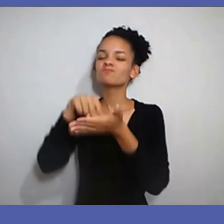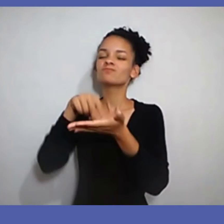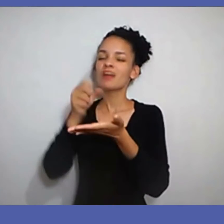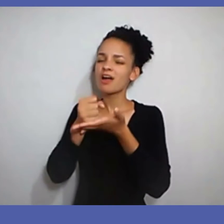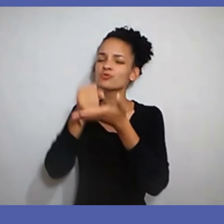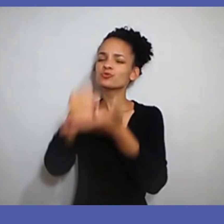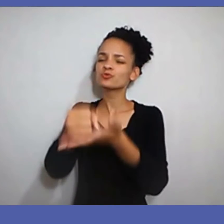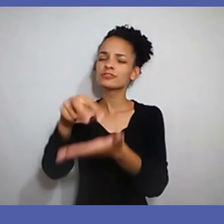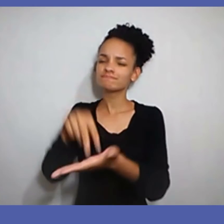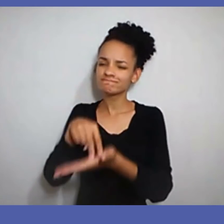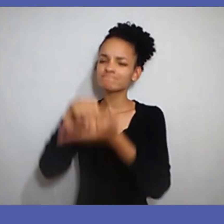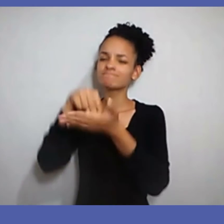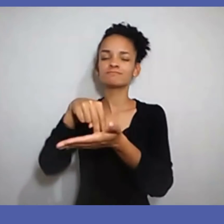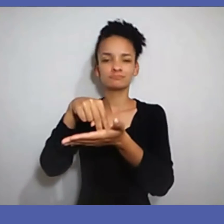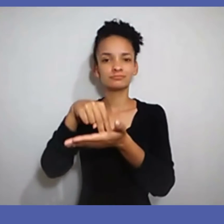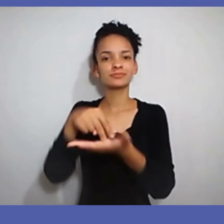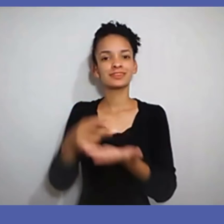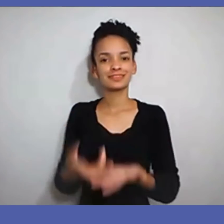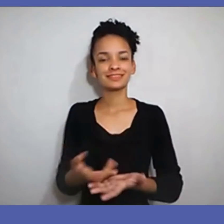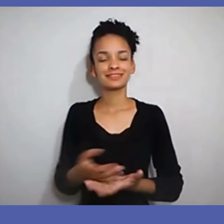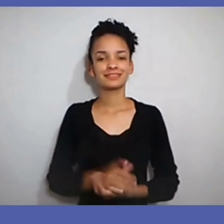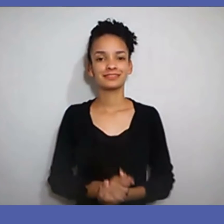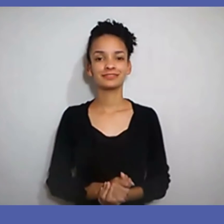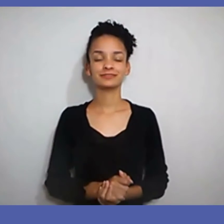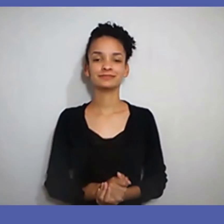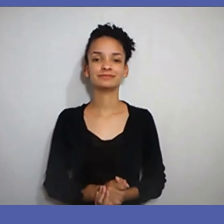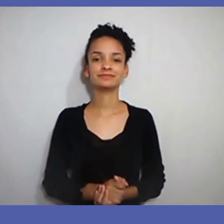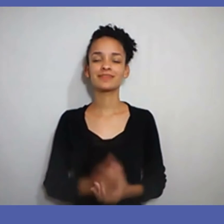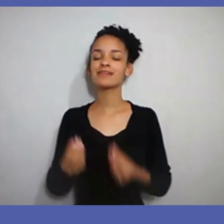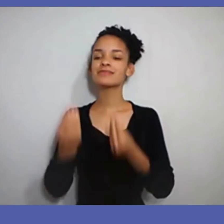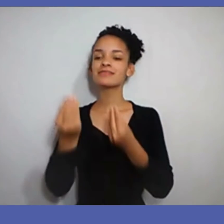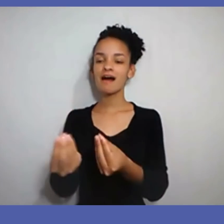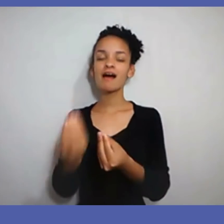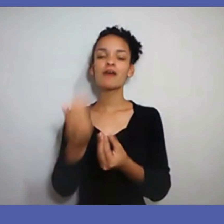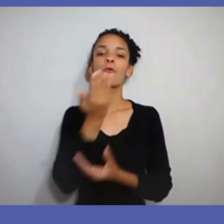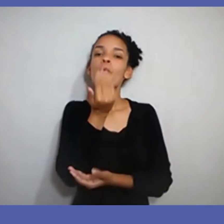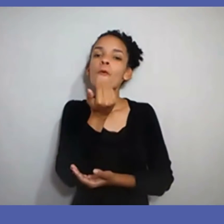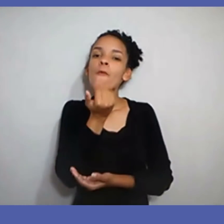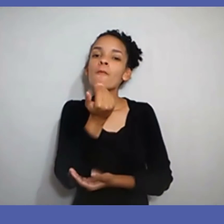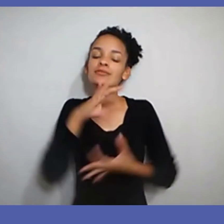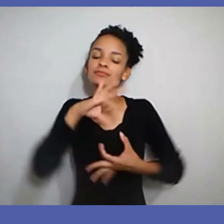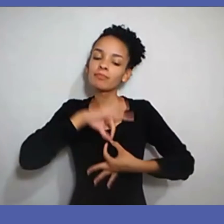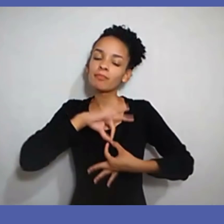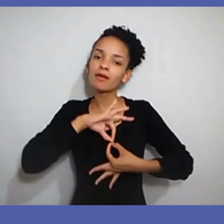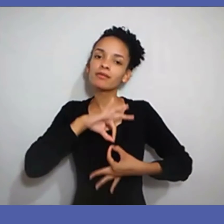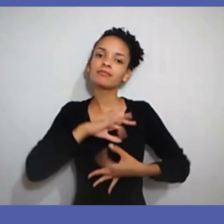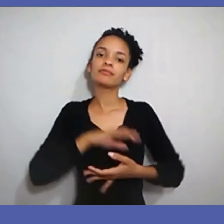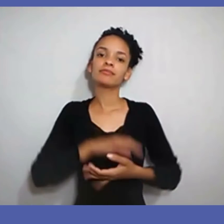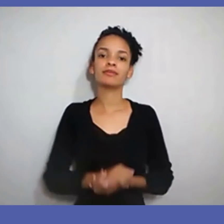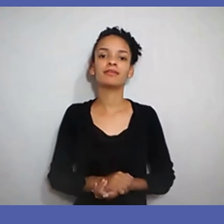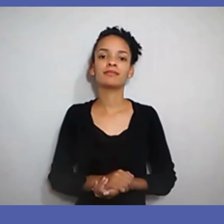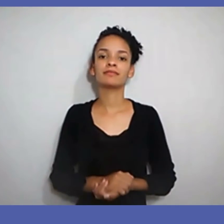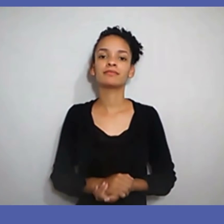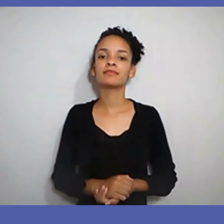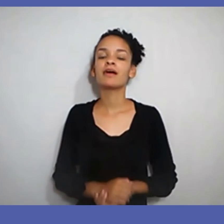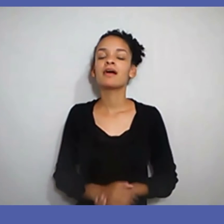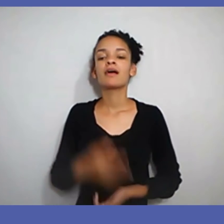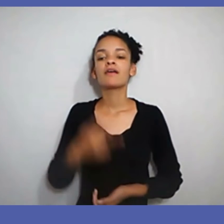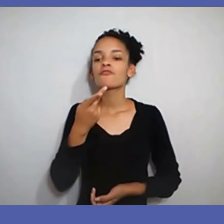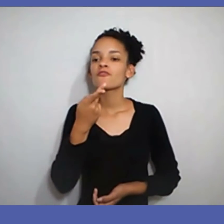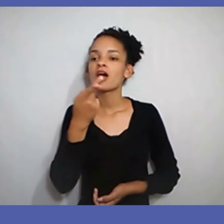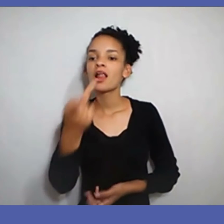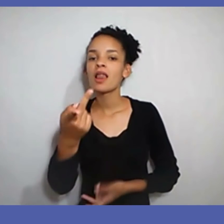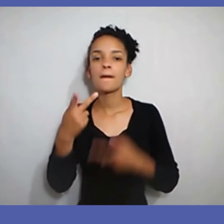alimento, né, a seu tempo, dando-lhes a palavra profética, dando-lhes a palavra que o Senhor está falando